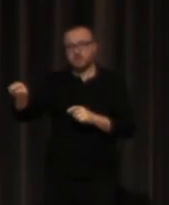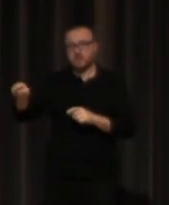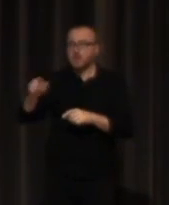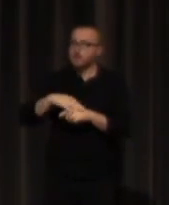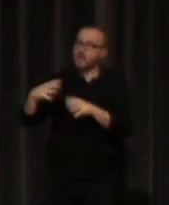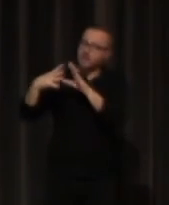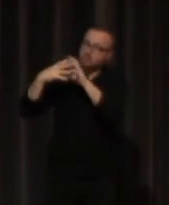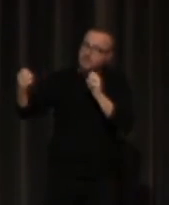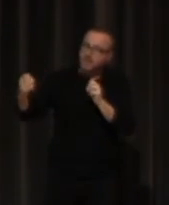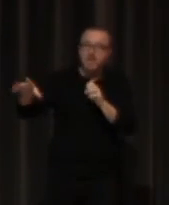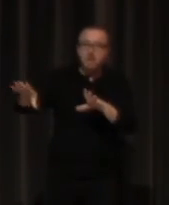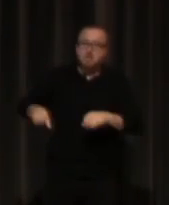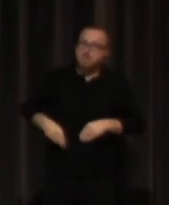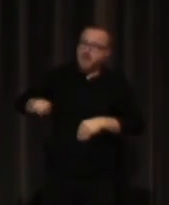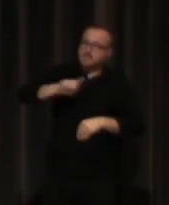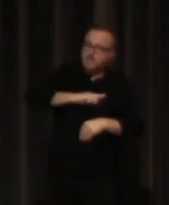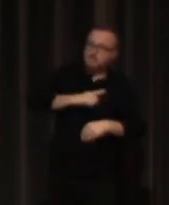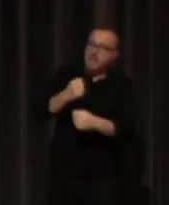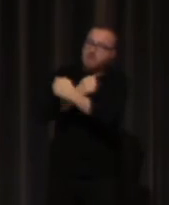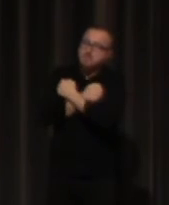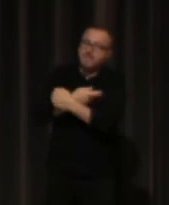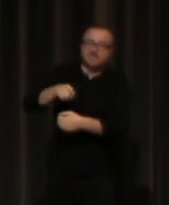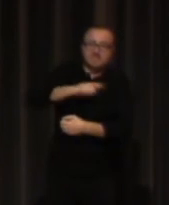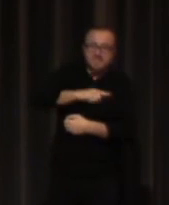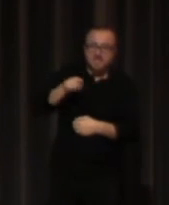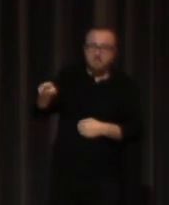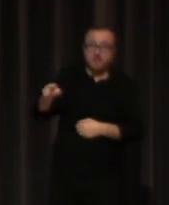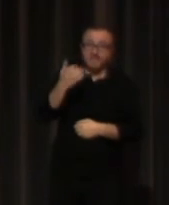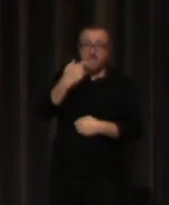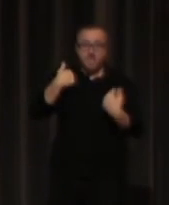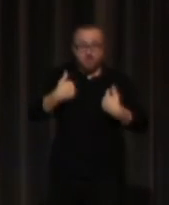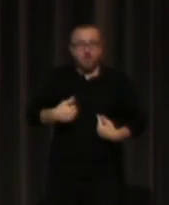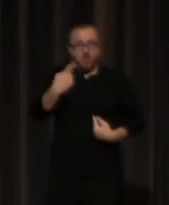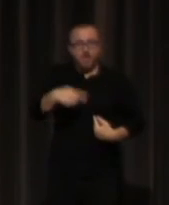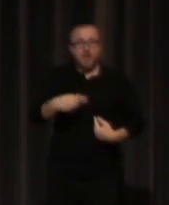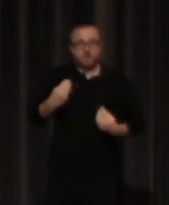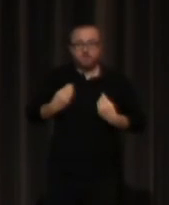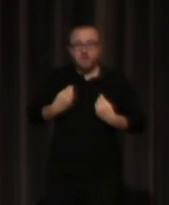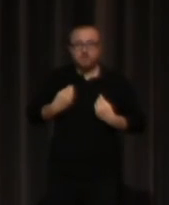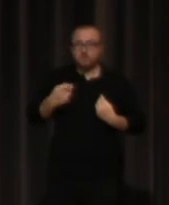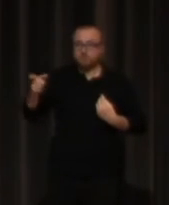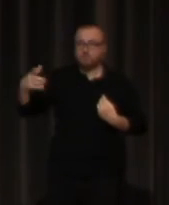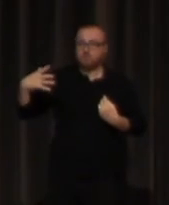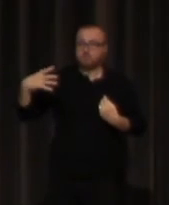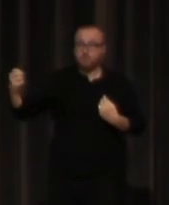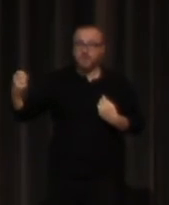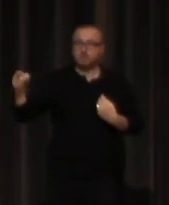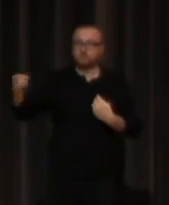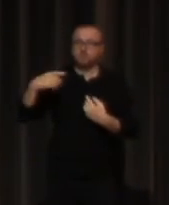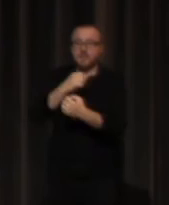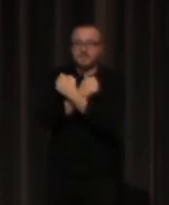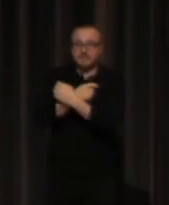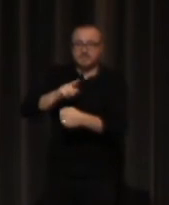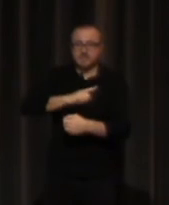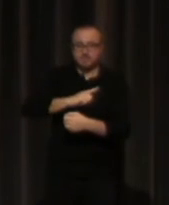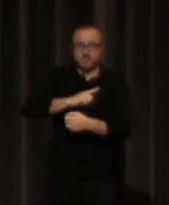entès, acceptat, estimat completament. Si jo existeixo és perquè tu em veus, és a dir que aquest objecte i subjecte